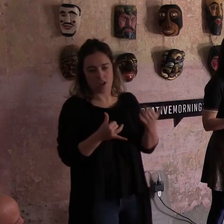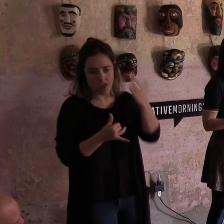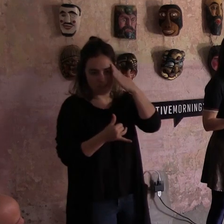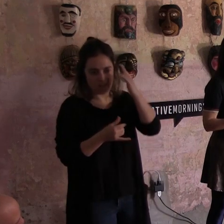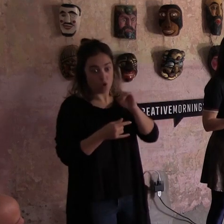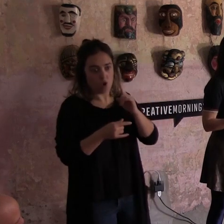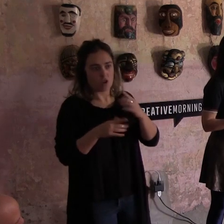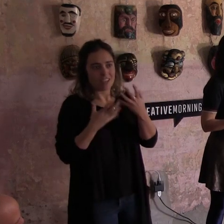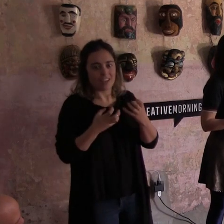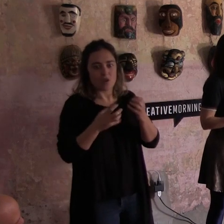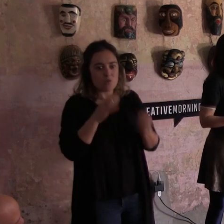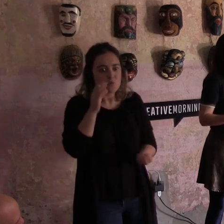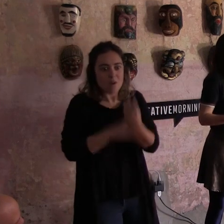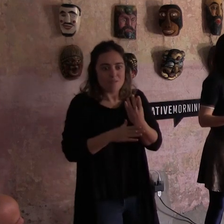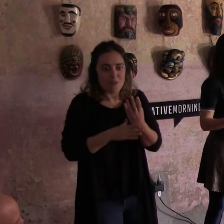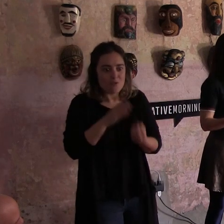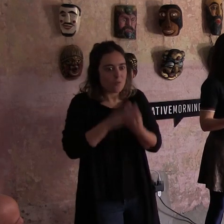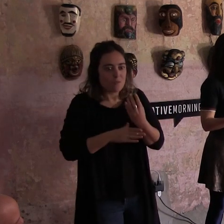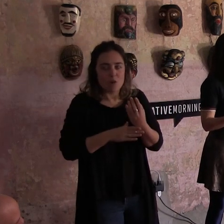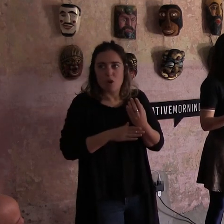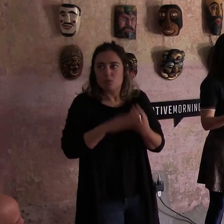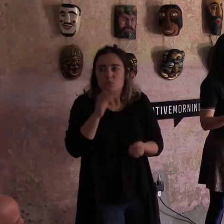sea para mí algo nuevo, que no sepa.